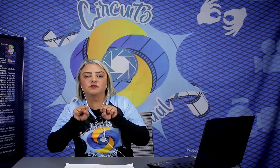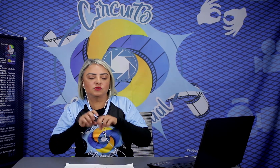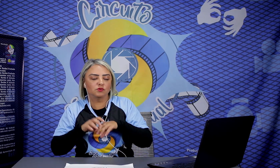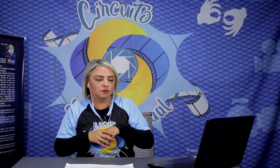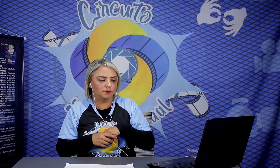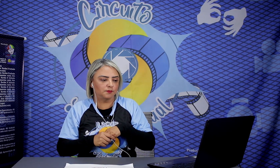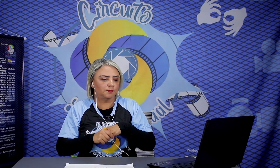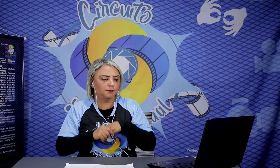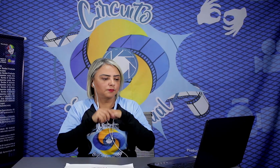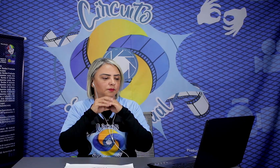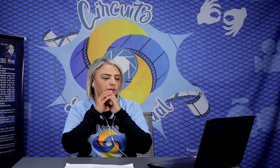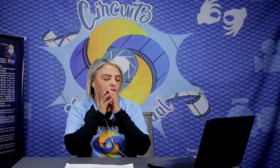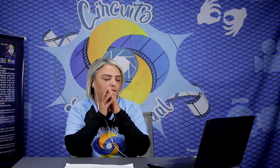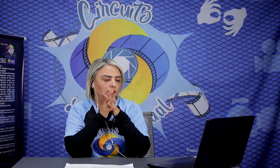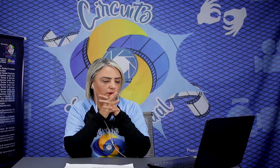supervisor.